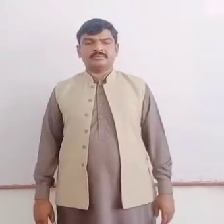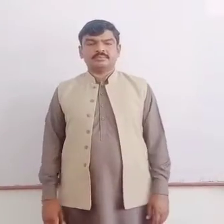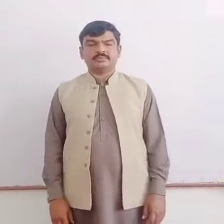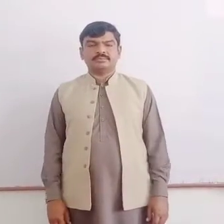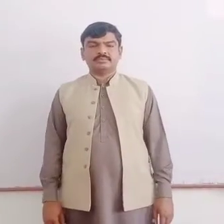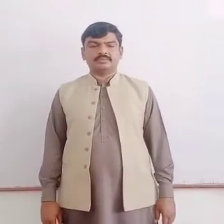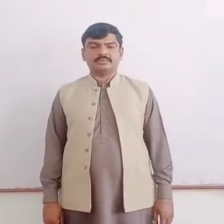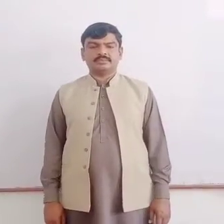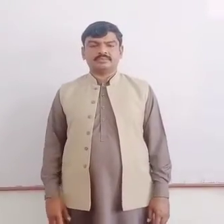गोलाबारी,